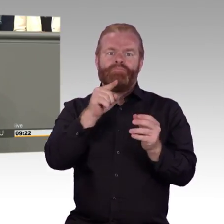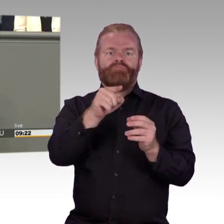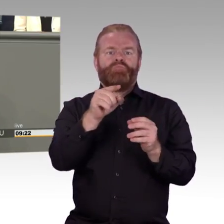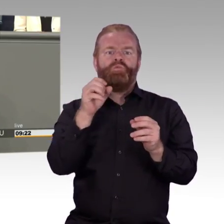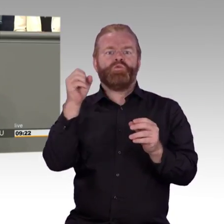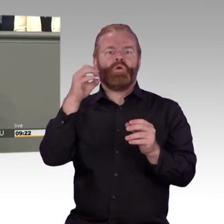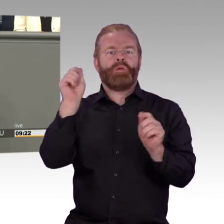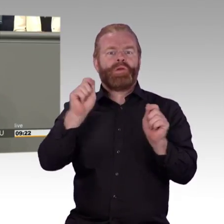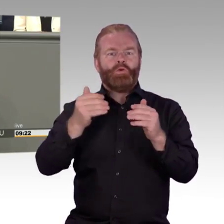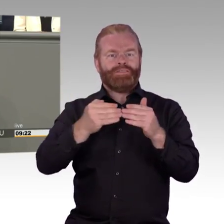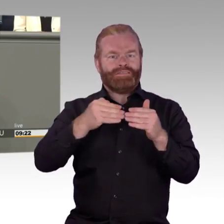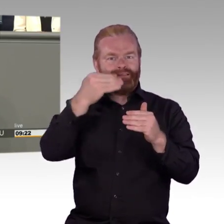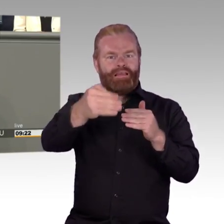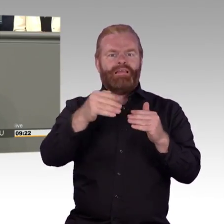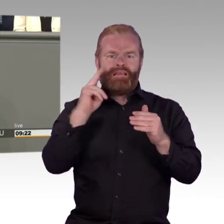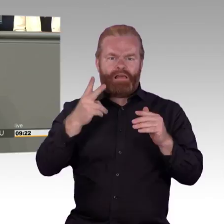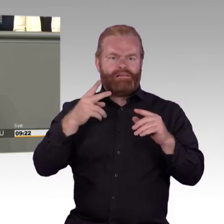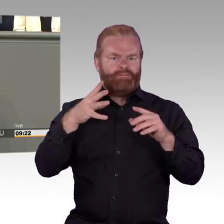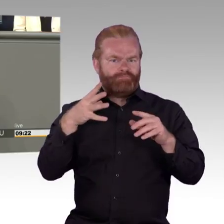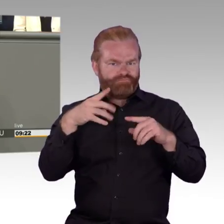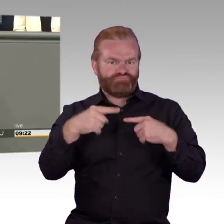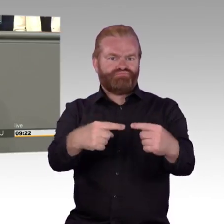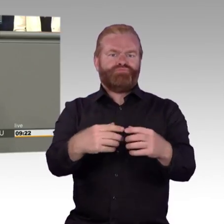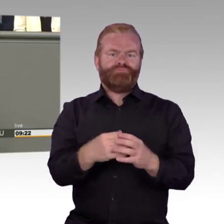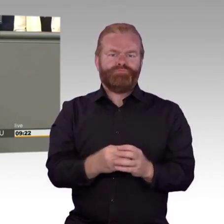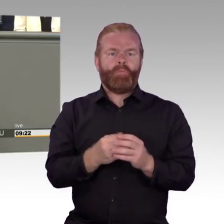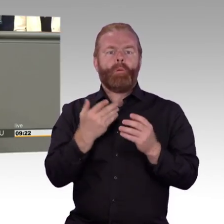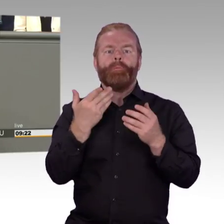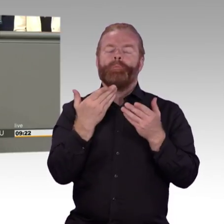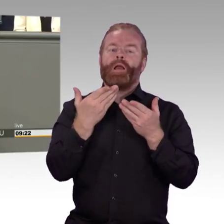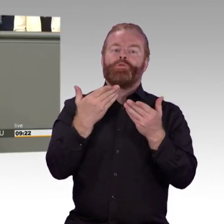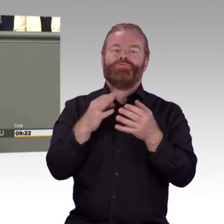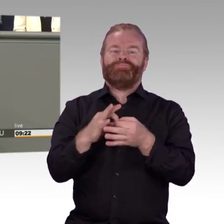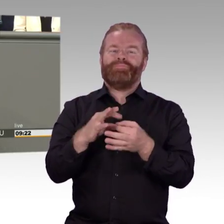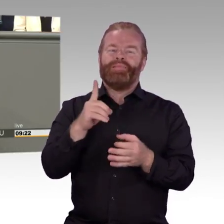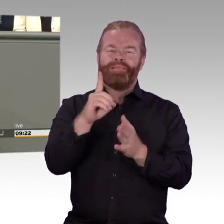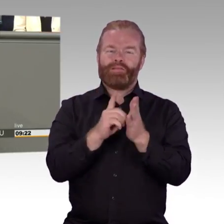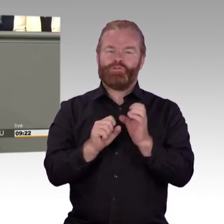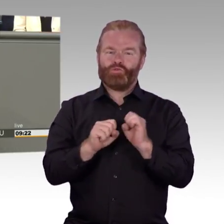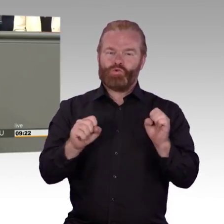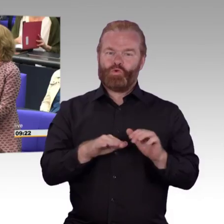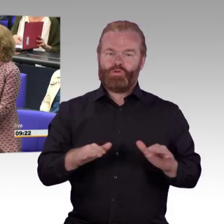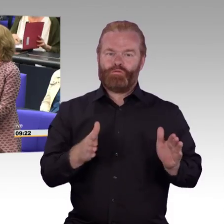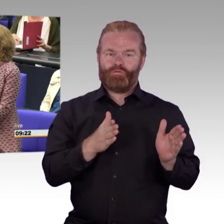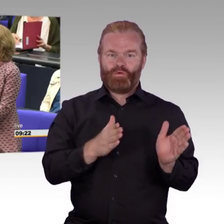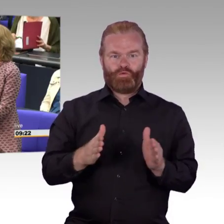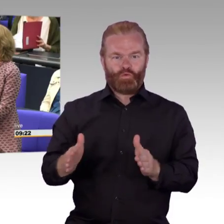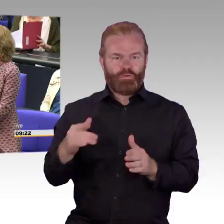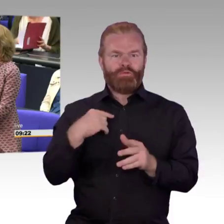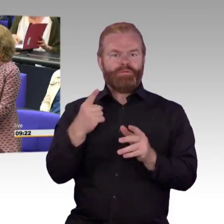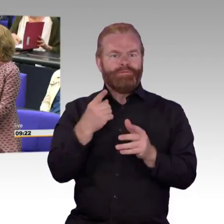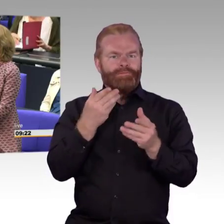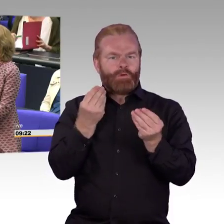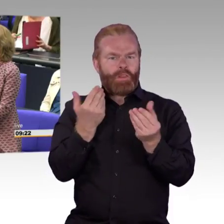sich die Politik insgesamt auch an die eigene Nase fassen. Das kann man nicht hinweg diskutieren, das gebe ich zu. Ich habe aber auch von Ihnen keinen Antrag